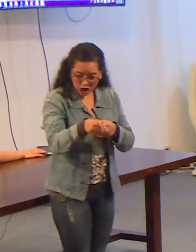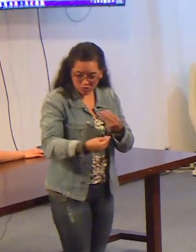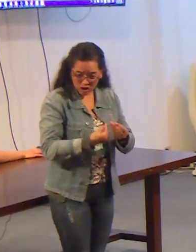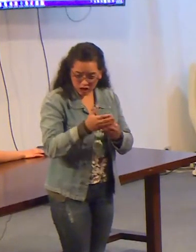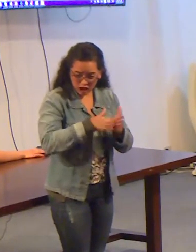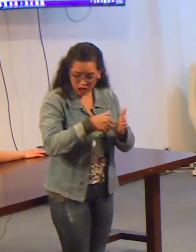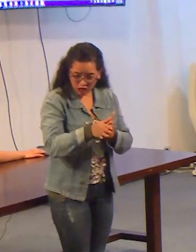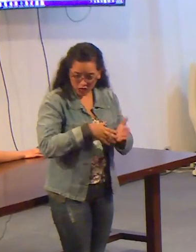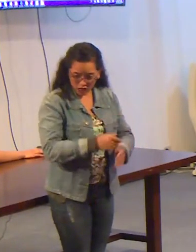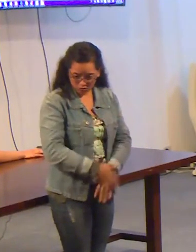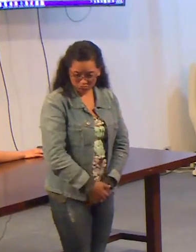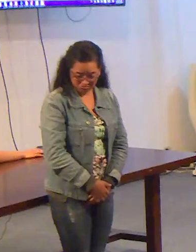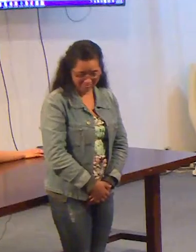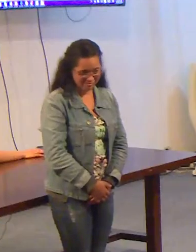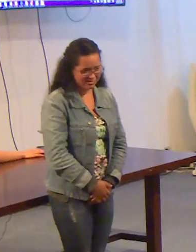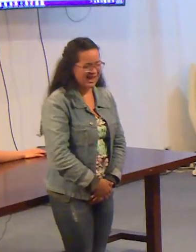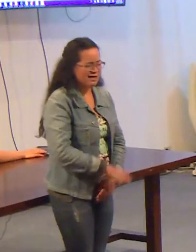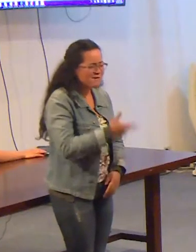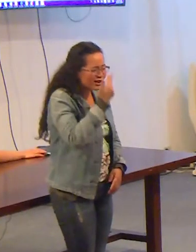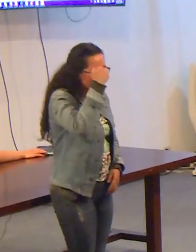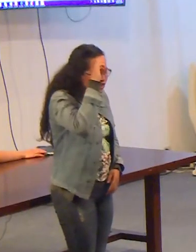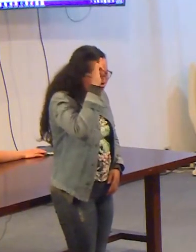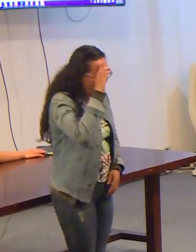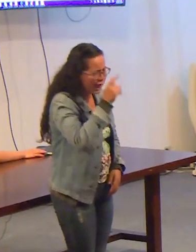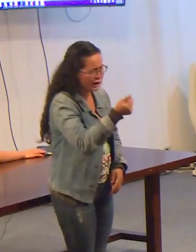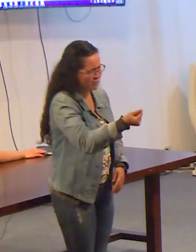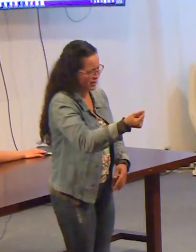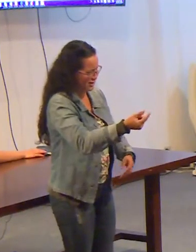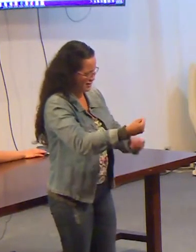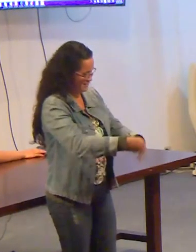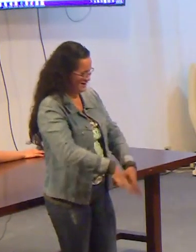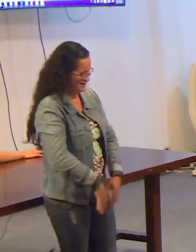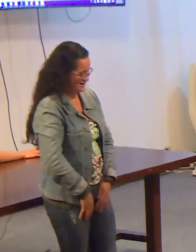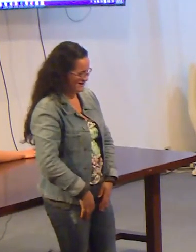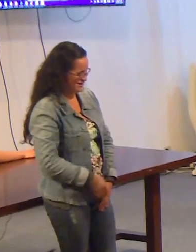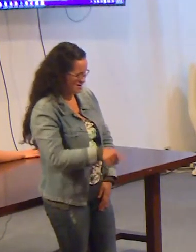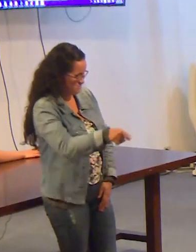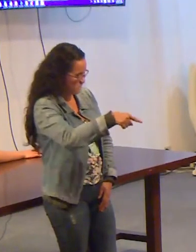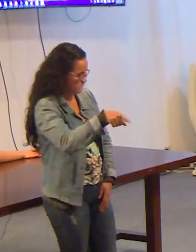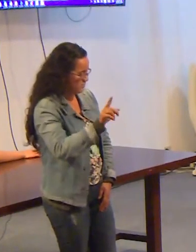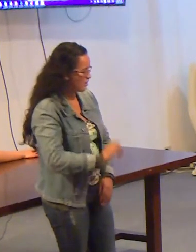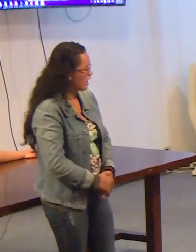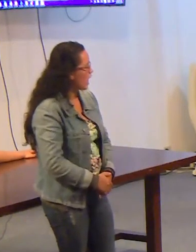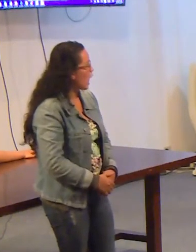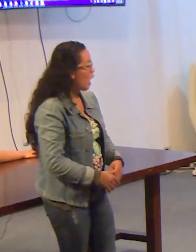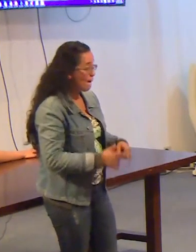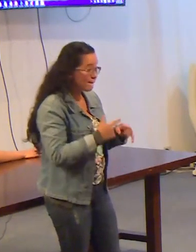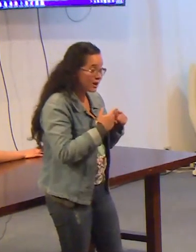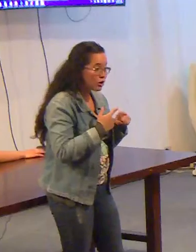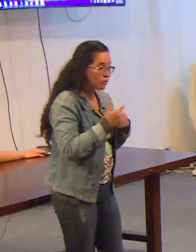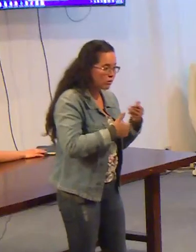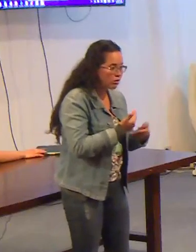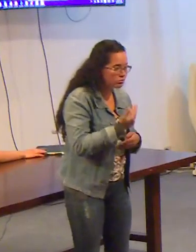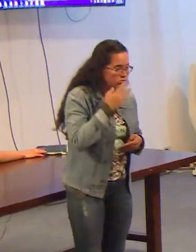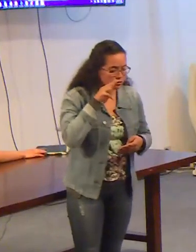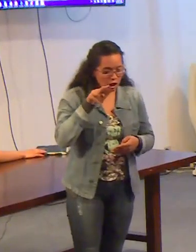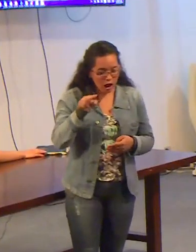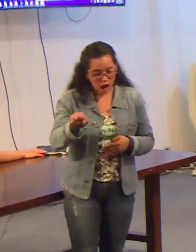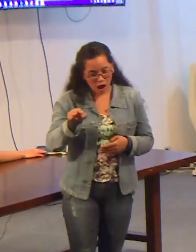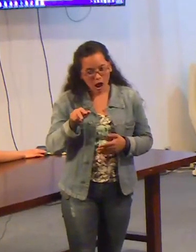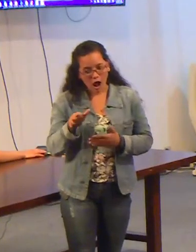se perdió. Pero en el transcurso del tiempo y cuando empezaron a observar cómo estaba quedando el árbol, ya empezaron,